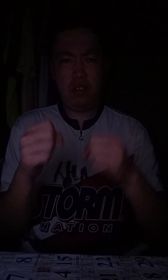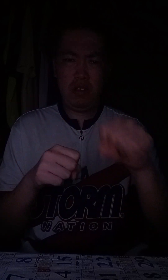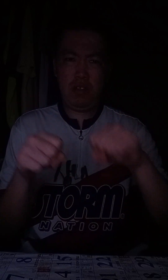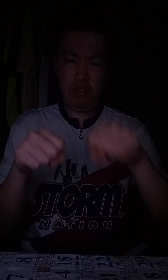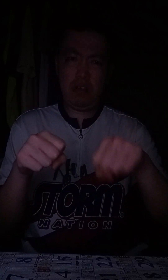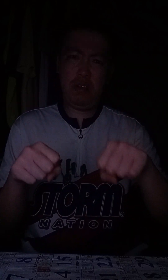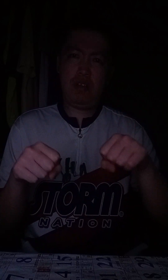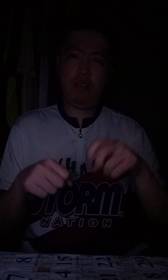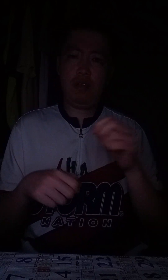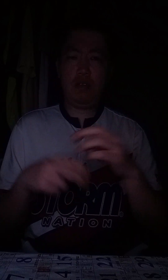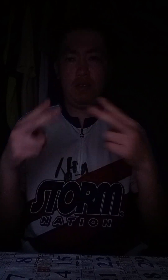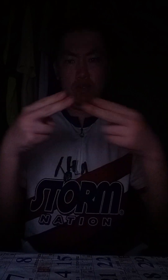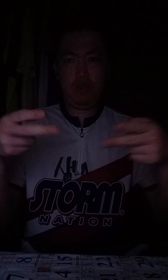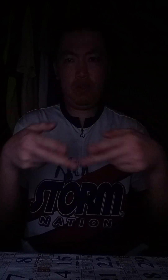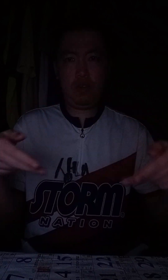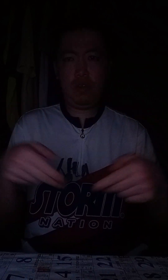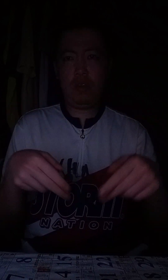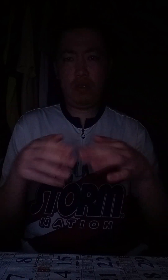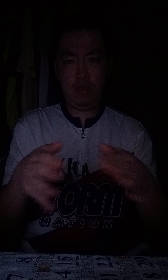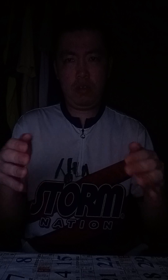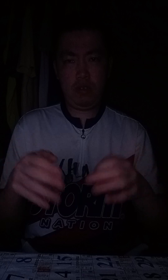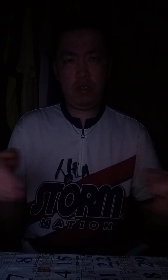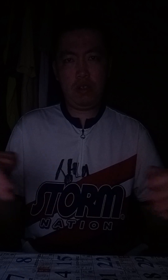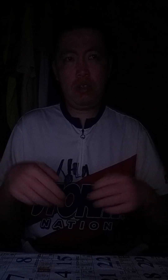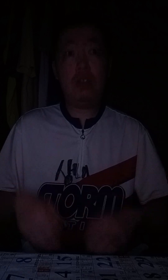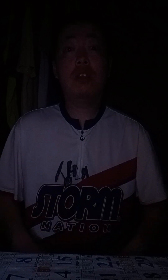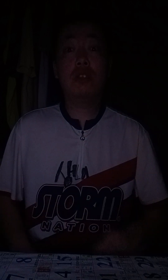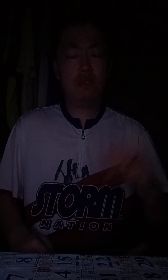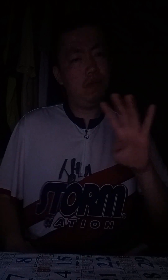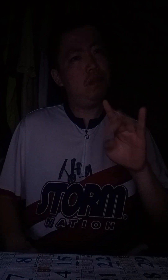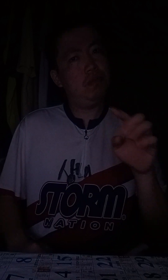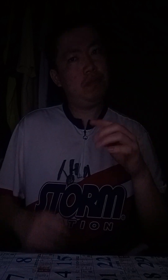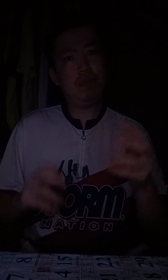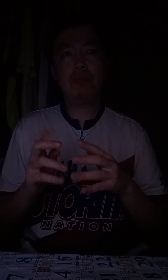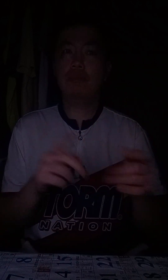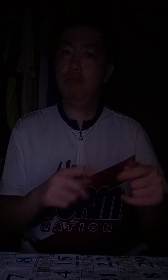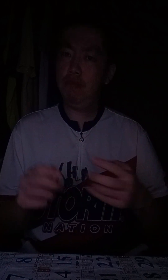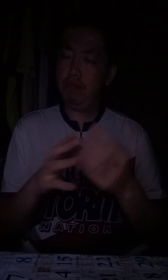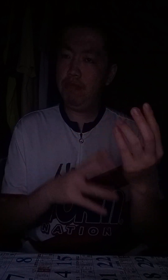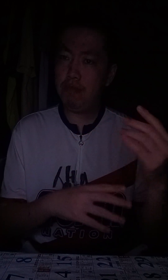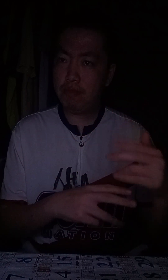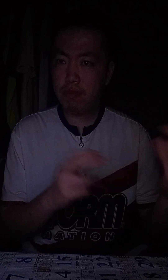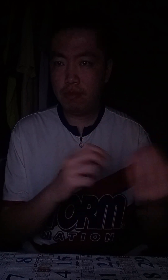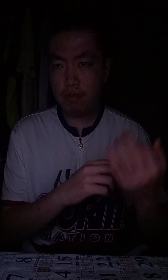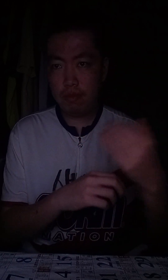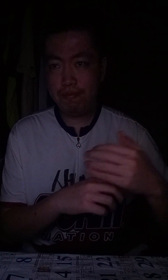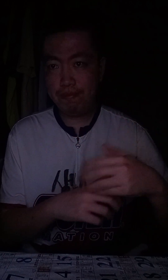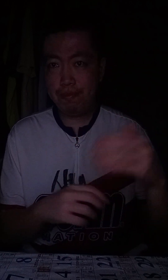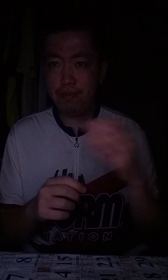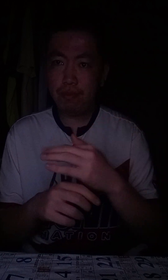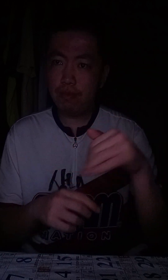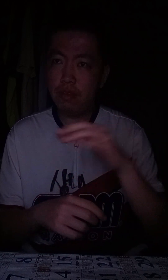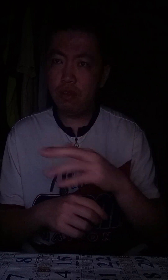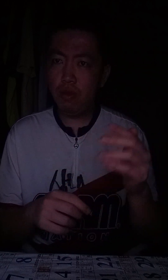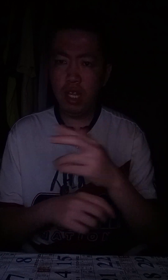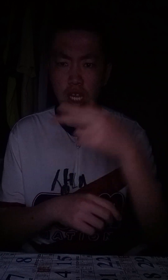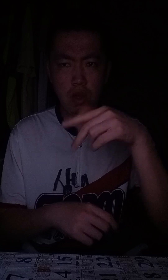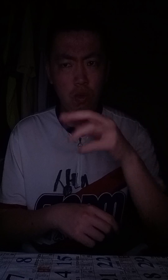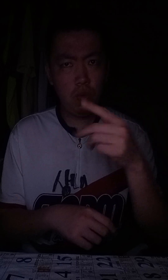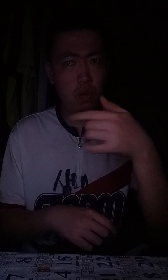킥보드는 2동강이 났습니다. 오늘 새벽 4시 반쯤 전북 전주시 덕진동에서 30대 남성 B씨가 몰던